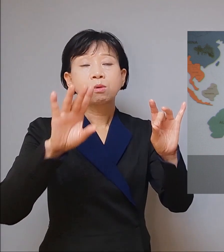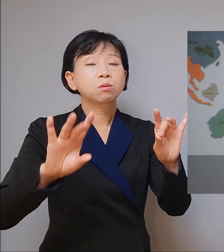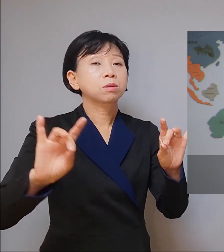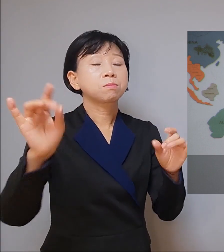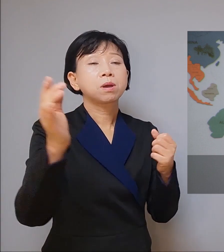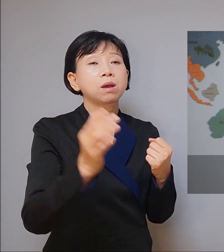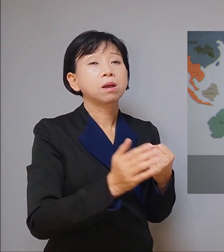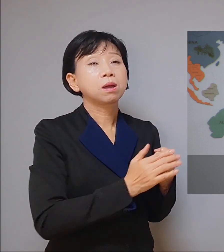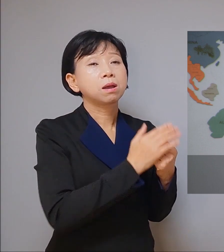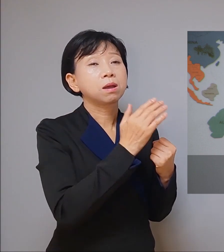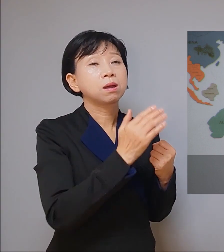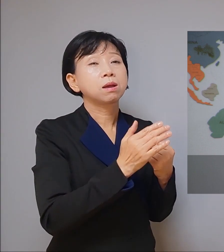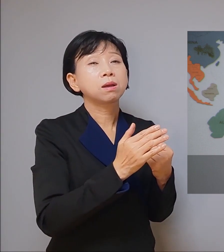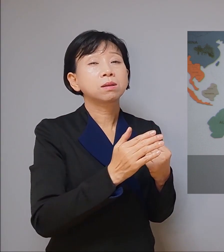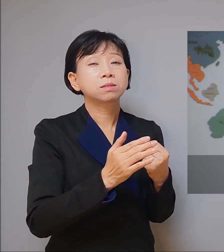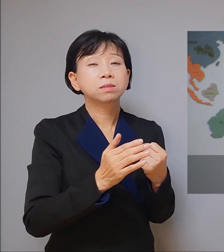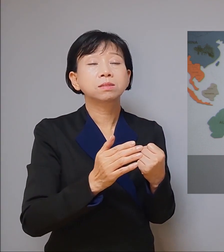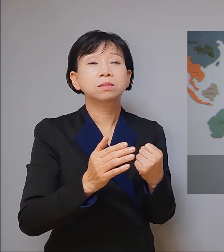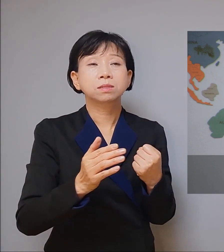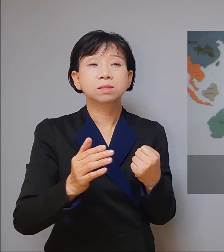줄이고 목이